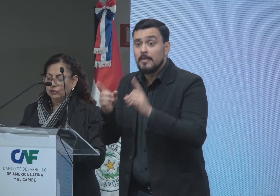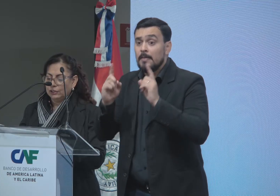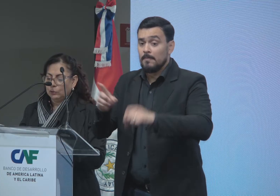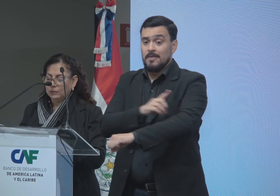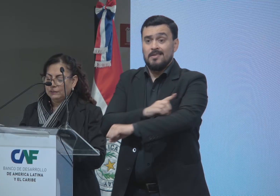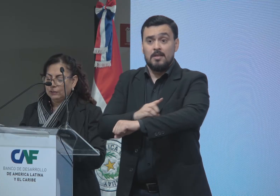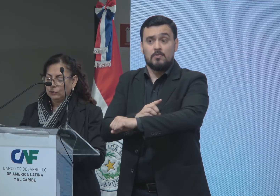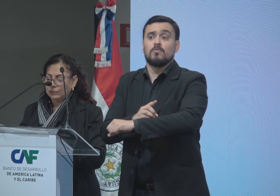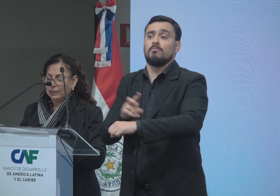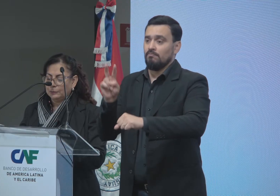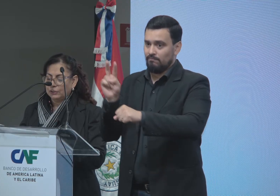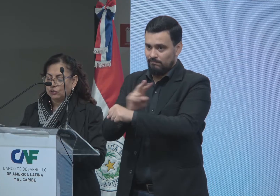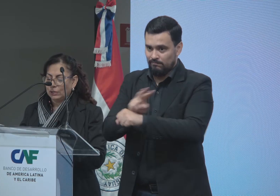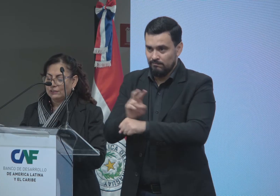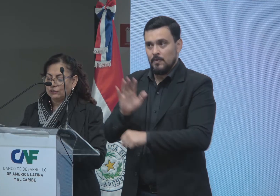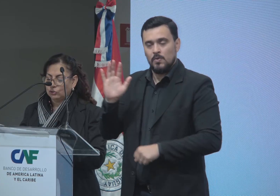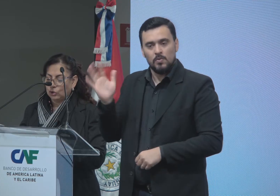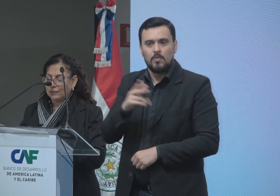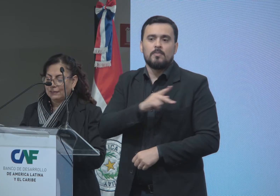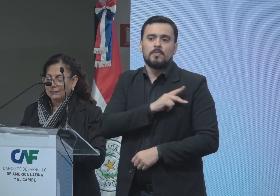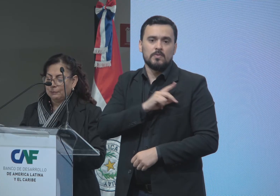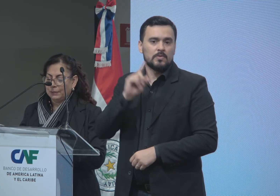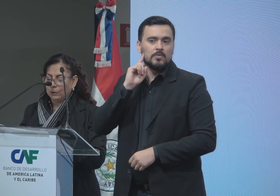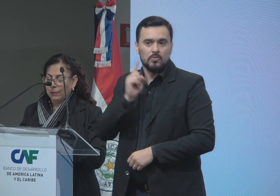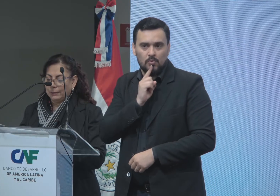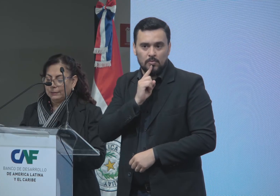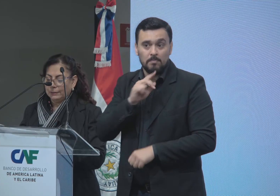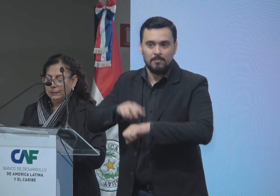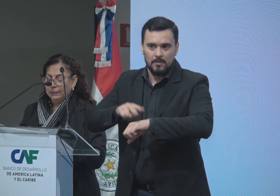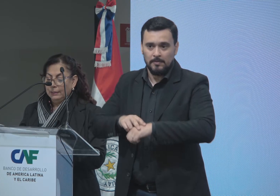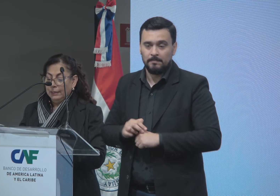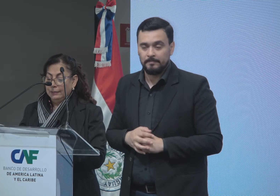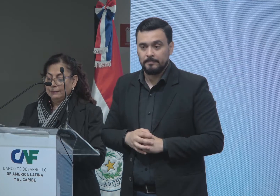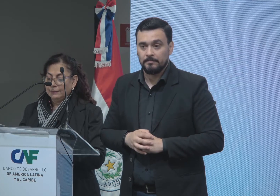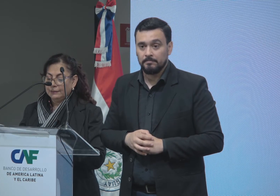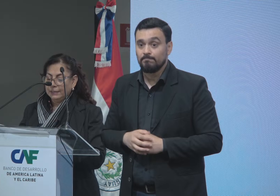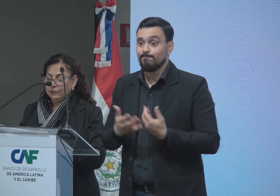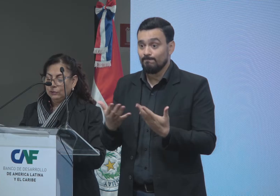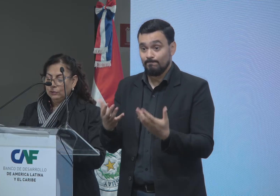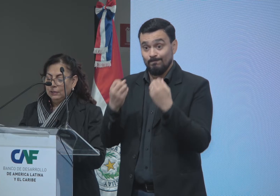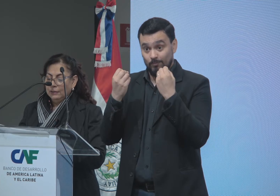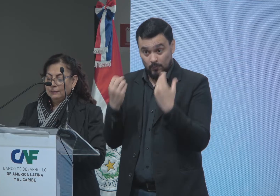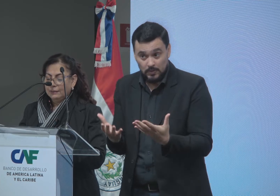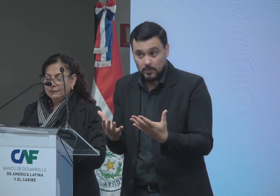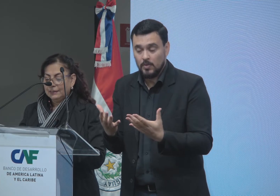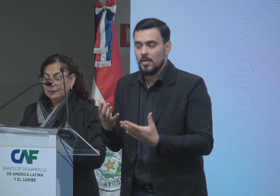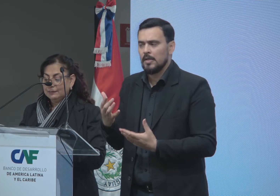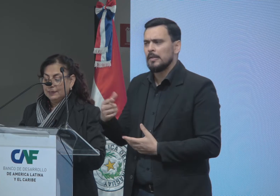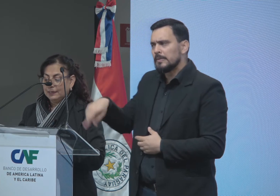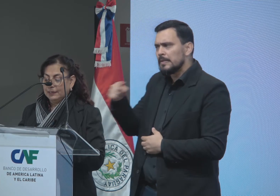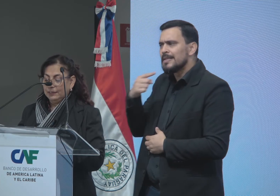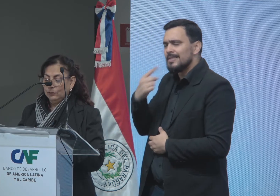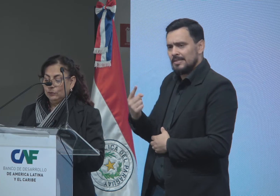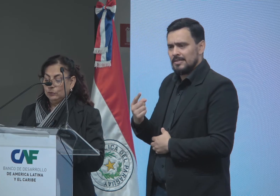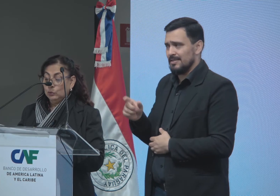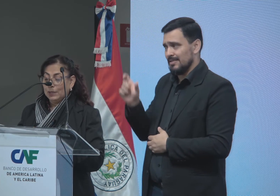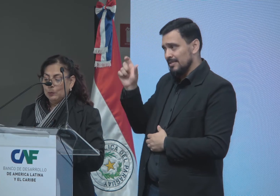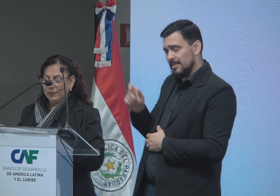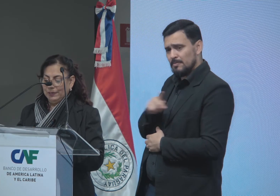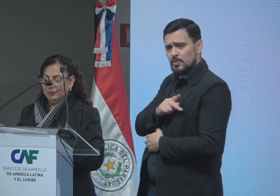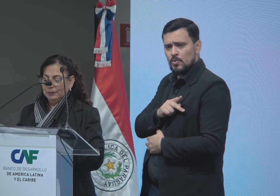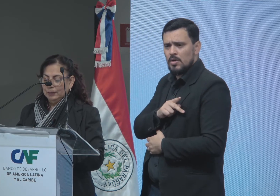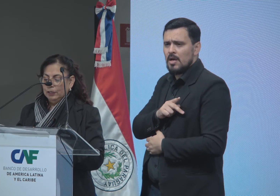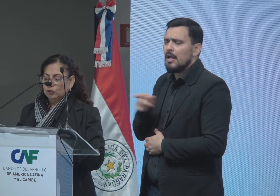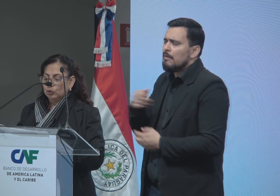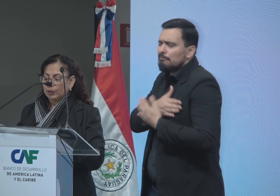derechos lingüísticos de las personas sordas en Paraguay. En ese sentido, se dice que el ser querido nunca